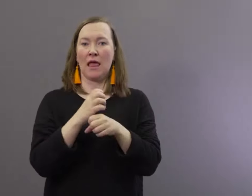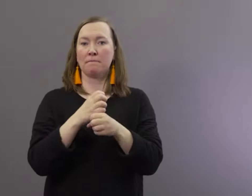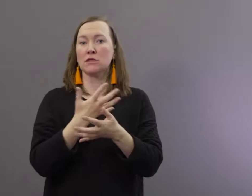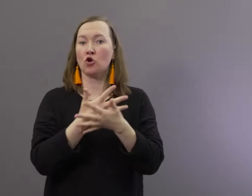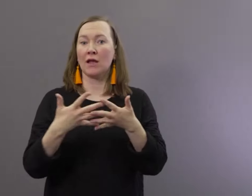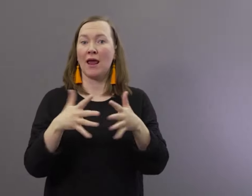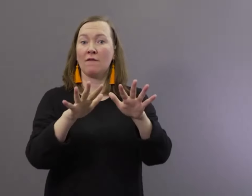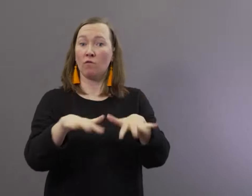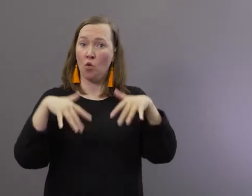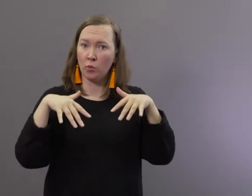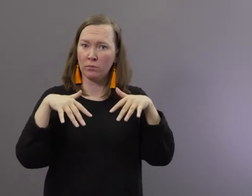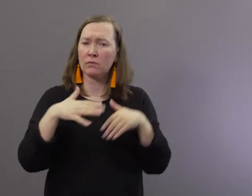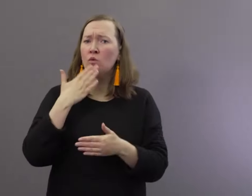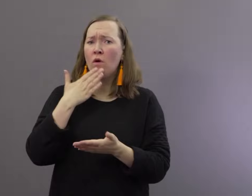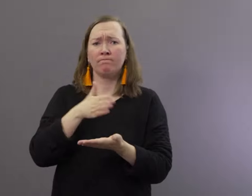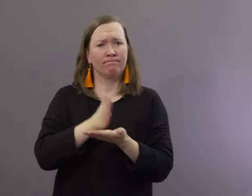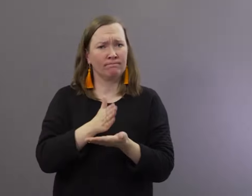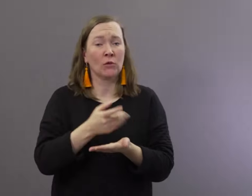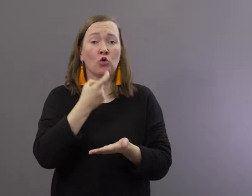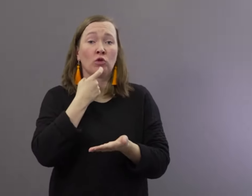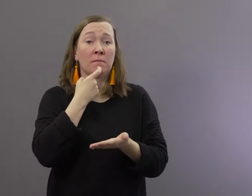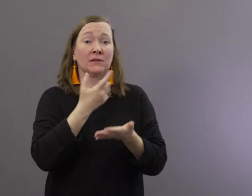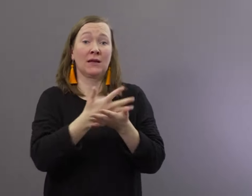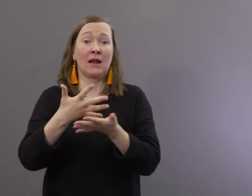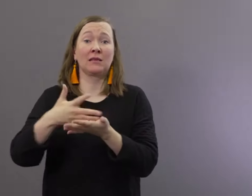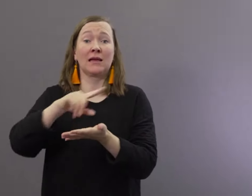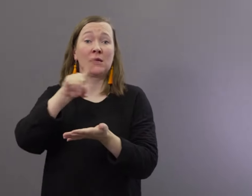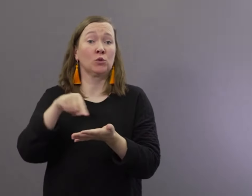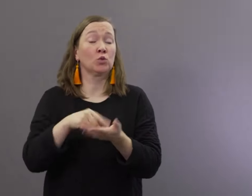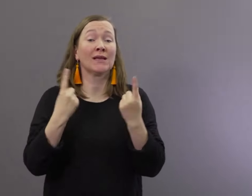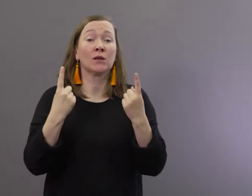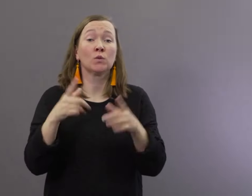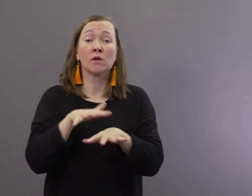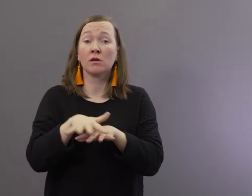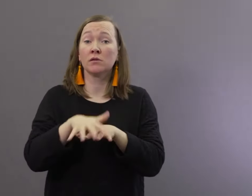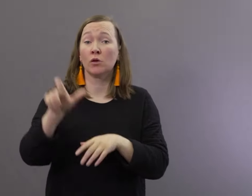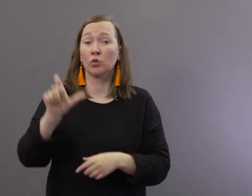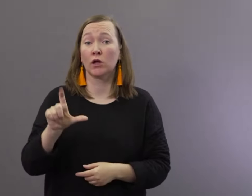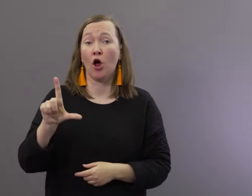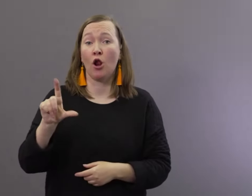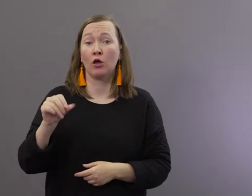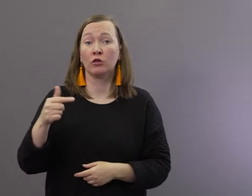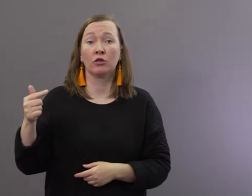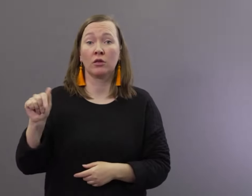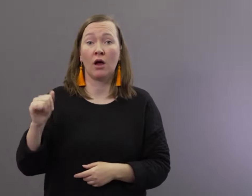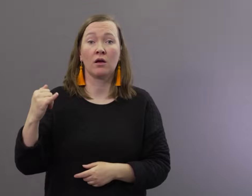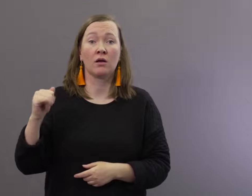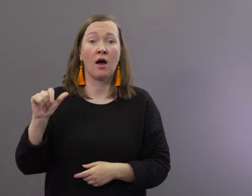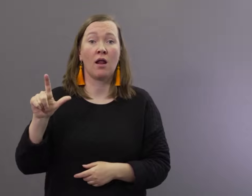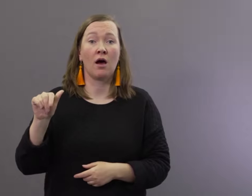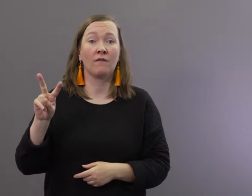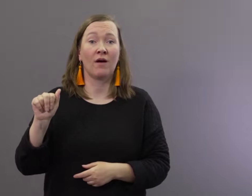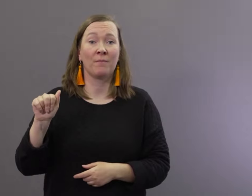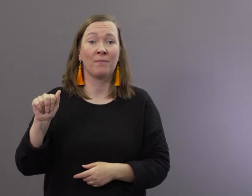Seuraavana aiheena on vähemmistökielifoorumi. Ja meille siitä tulee puhumaan kotimaisten kielten